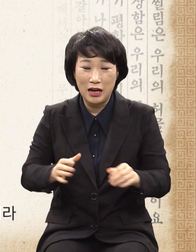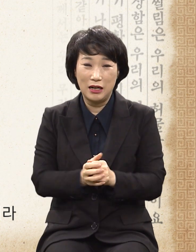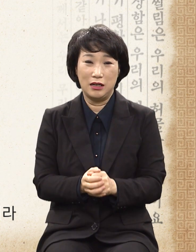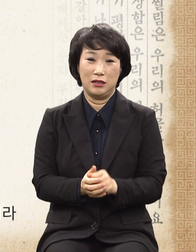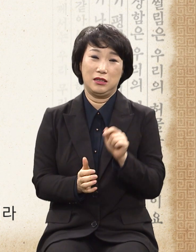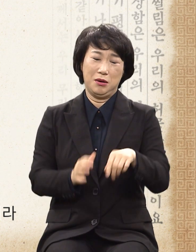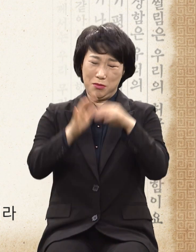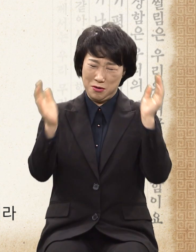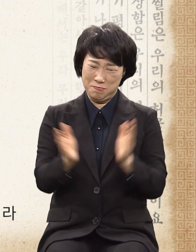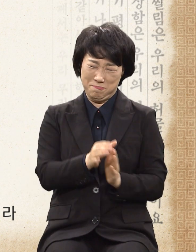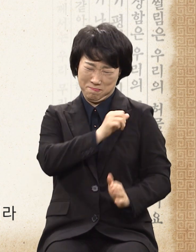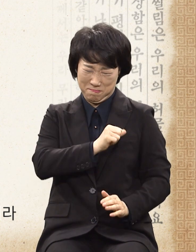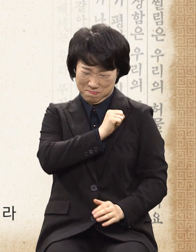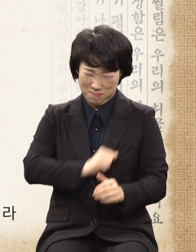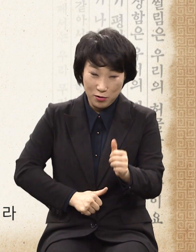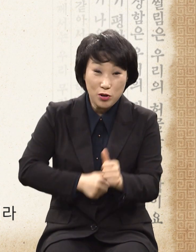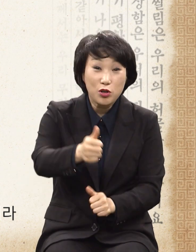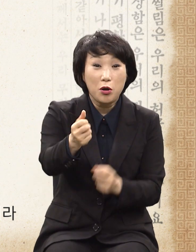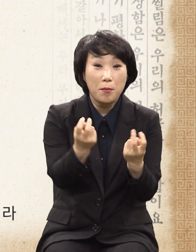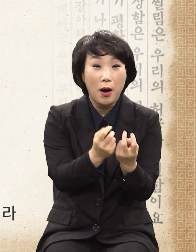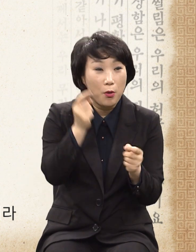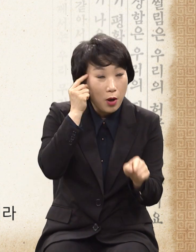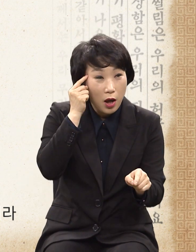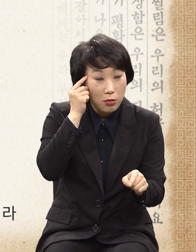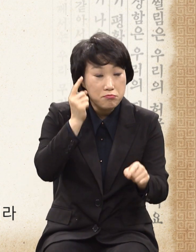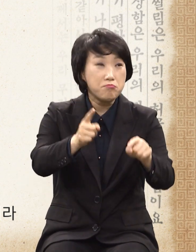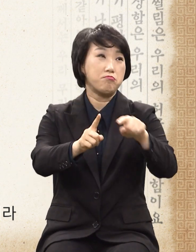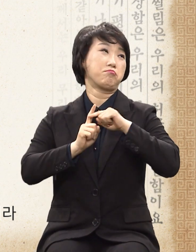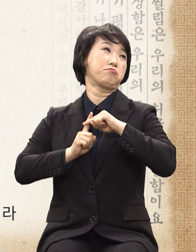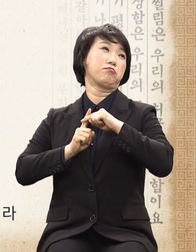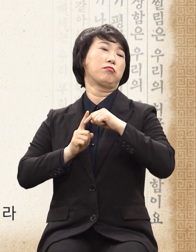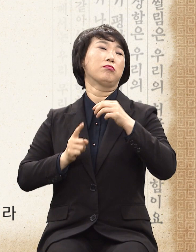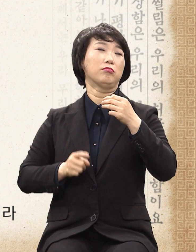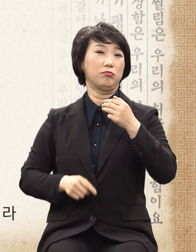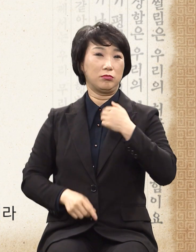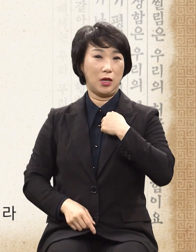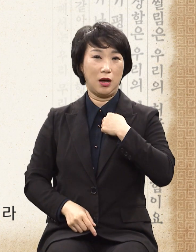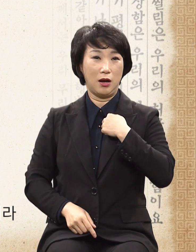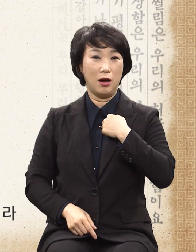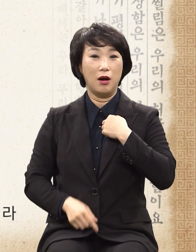고비를 이길 수 있느냐? 가다 죽으면 죽을지라도